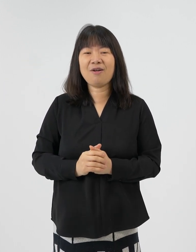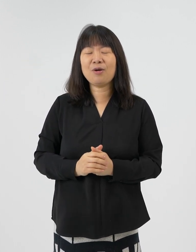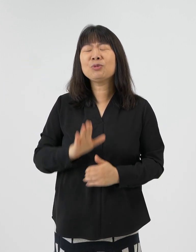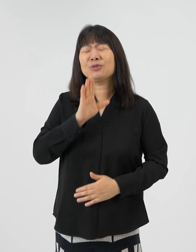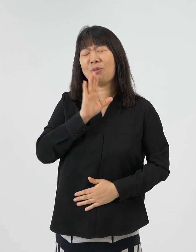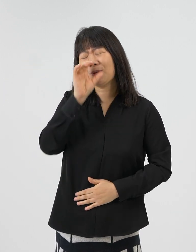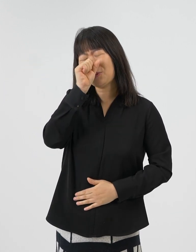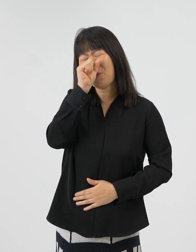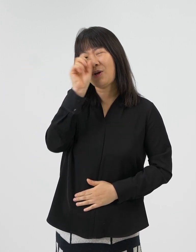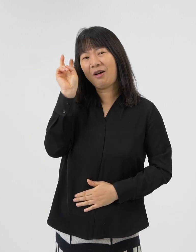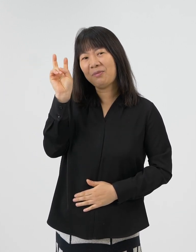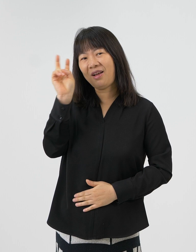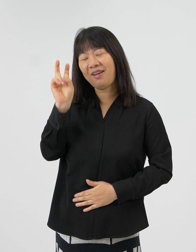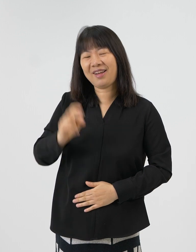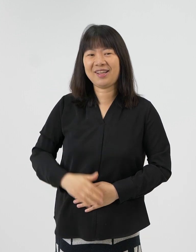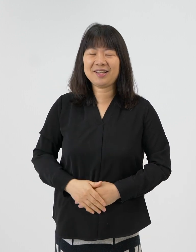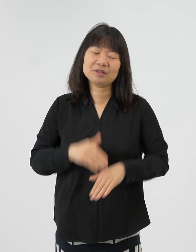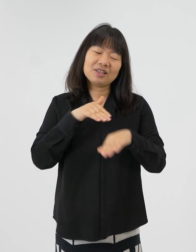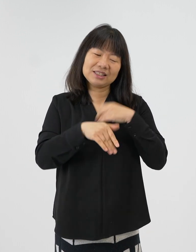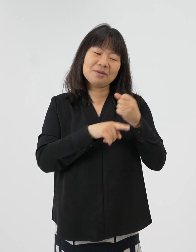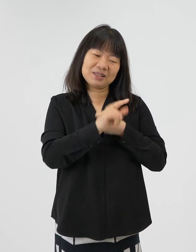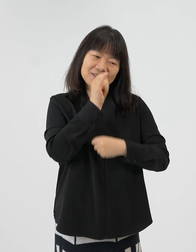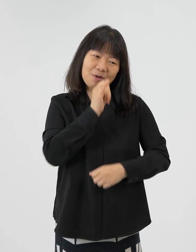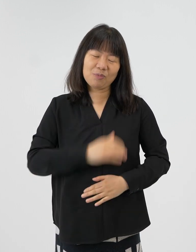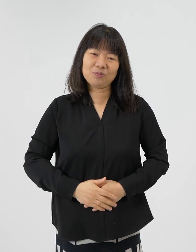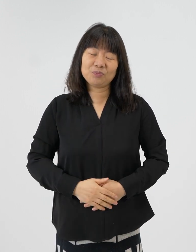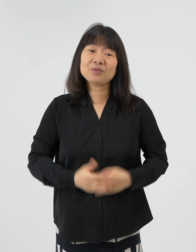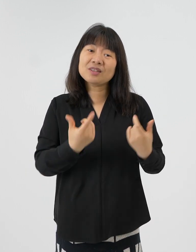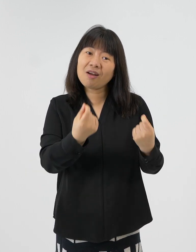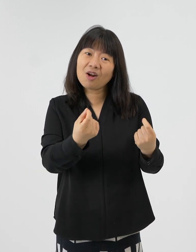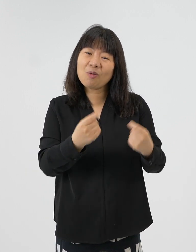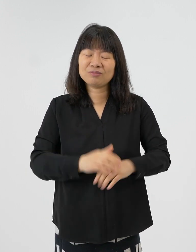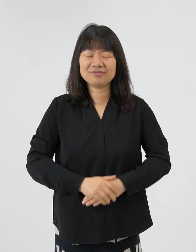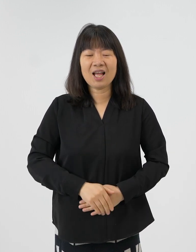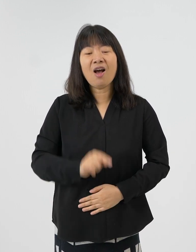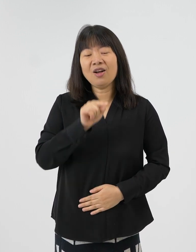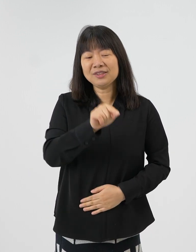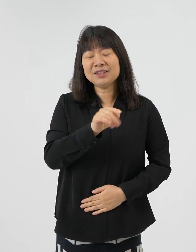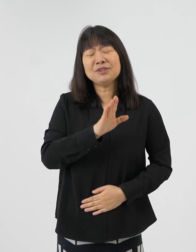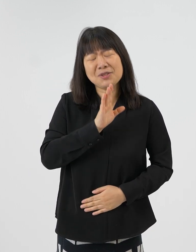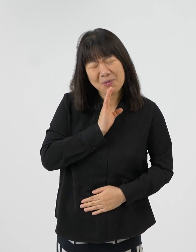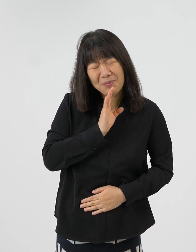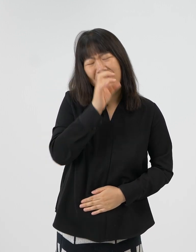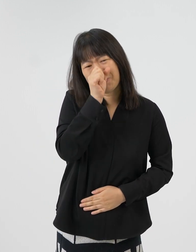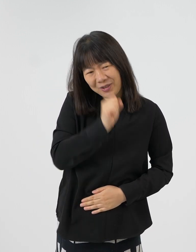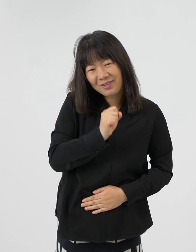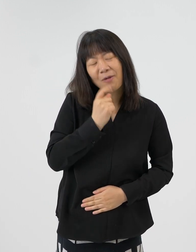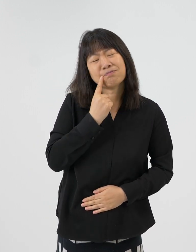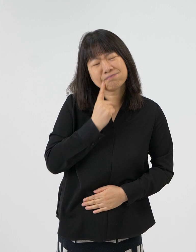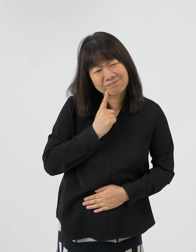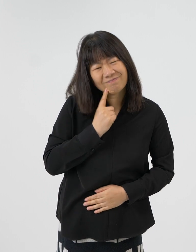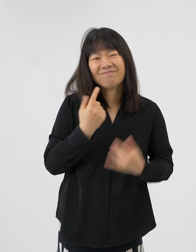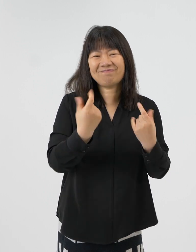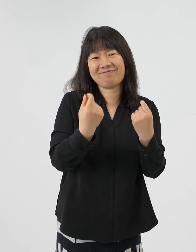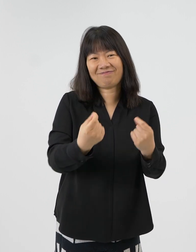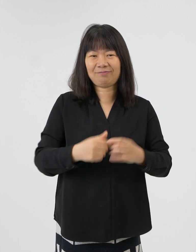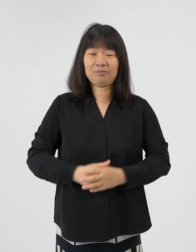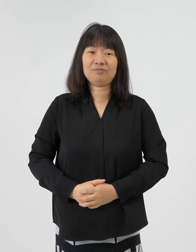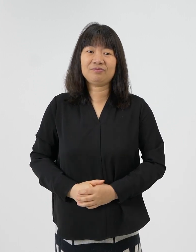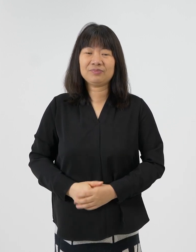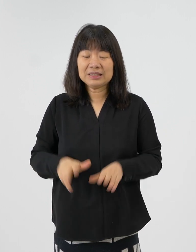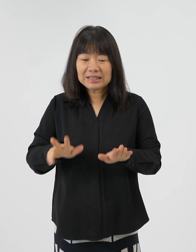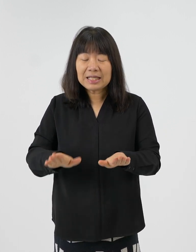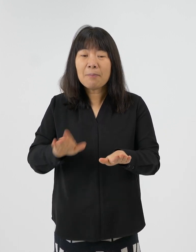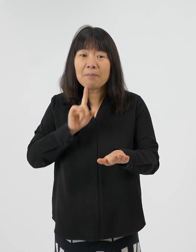개념이에요. 그러니까 넌 참 좋겠다. 이 복의 개념이에요. 그러니까 여기서 말하는